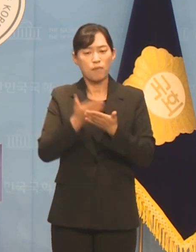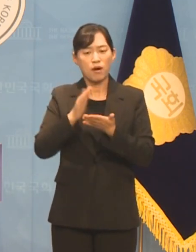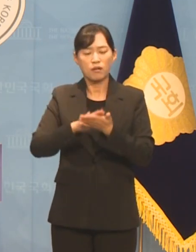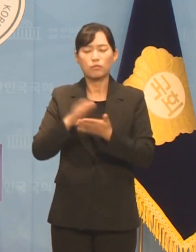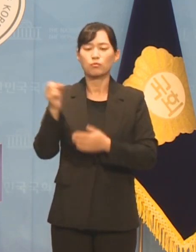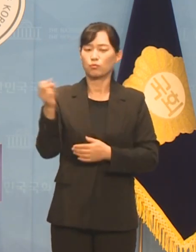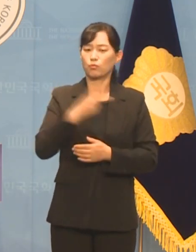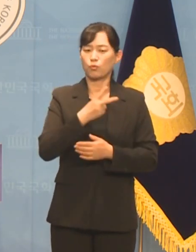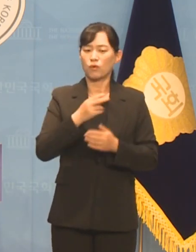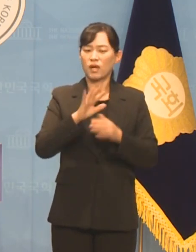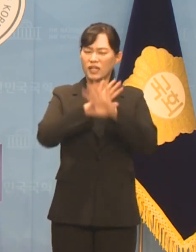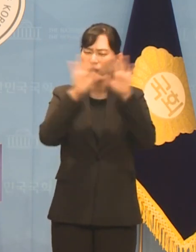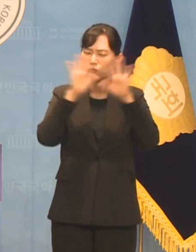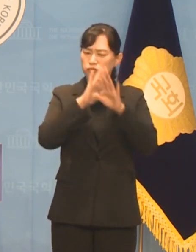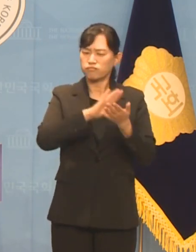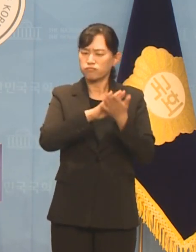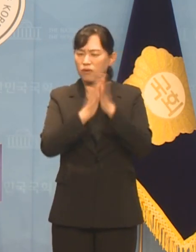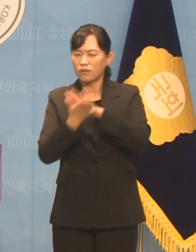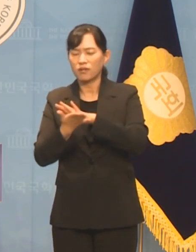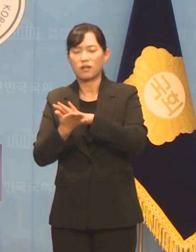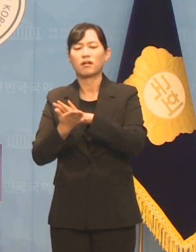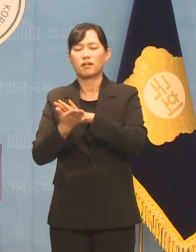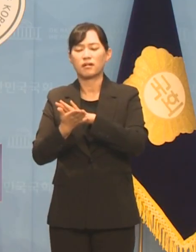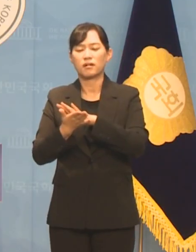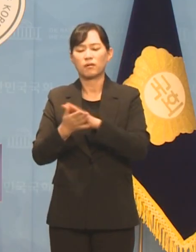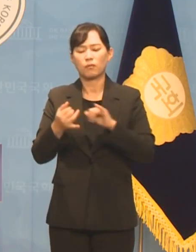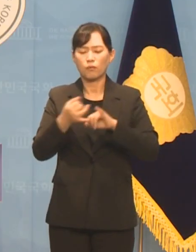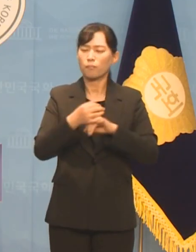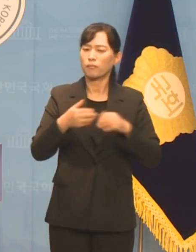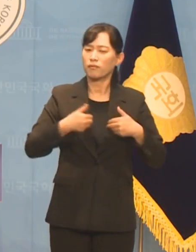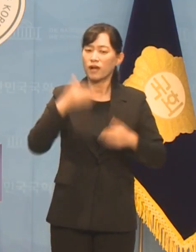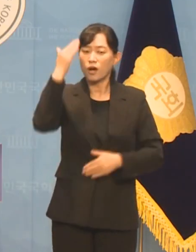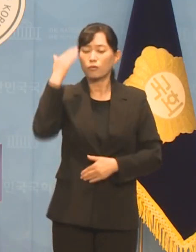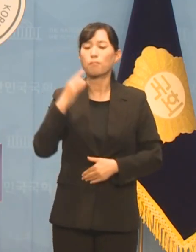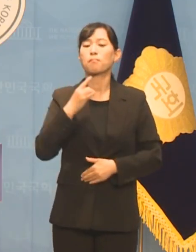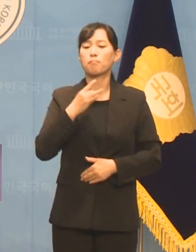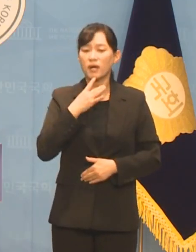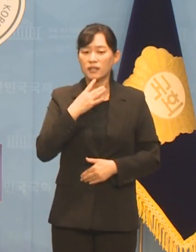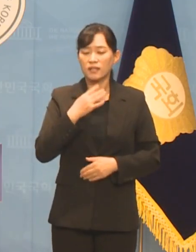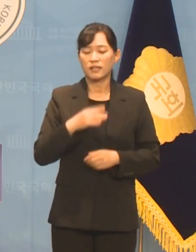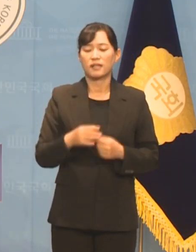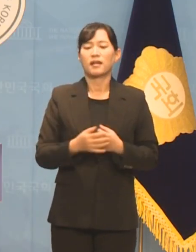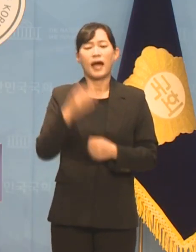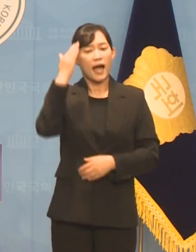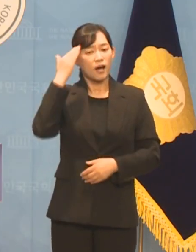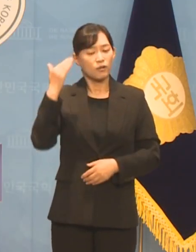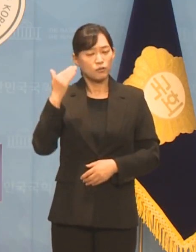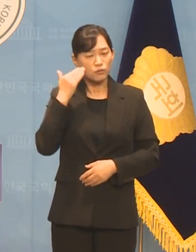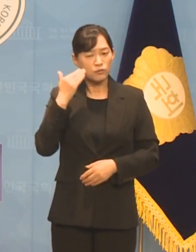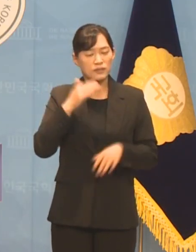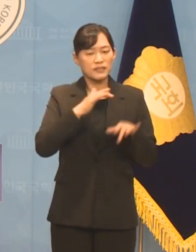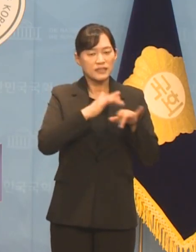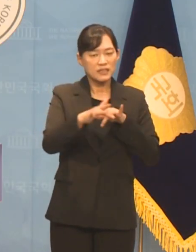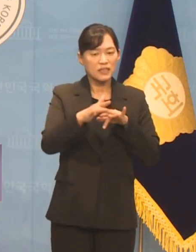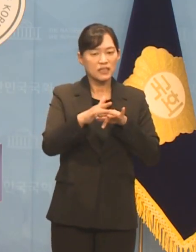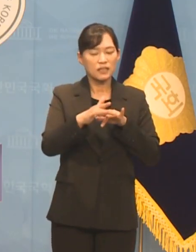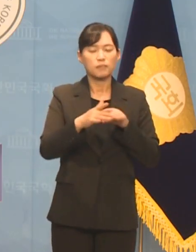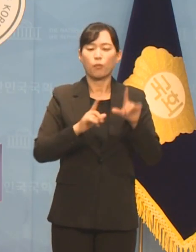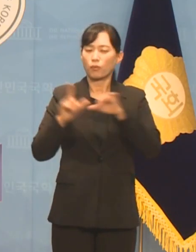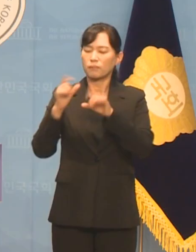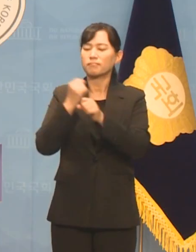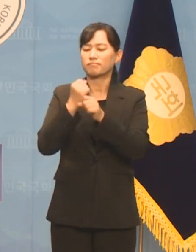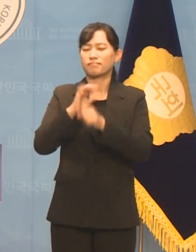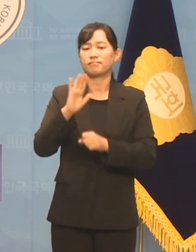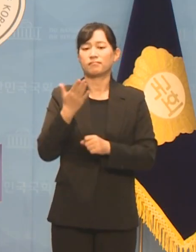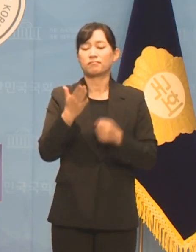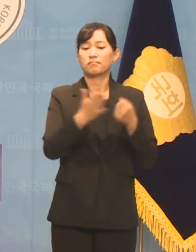경제라는 필연적 흐름 앞에서 우리만이 내세울 수 있는 한국형 전환 모델을 만들어내야 합니다.